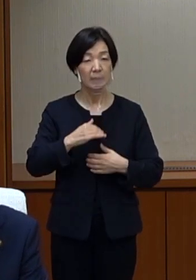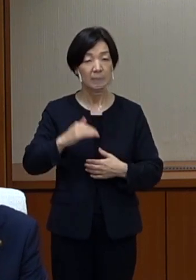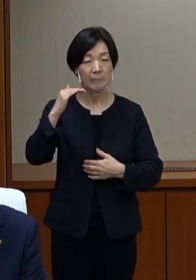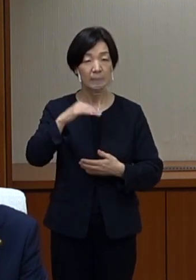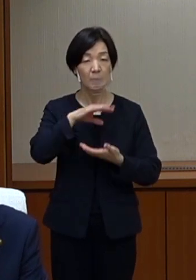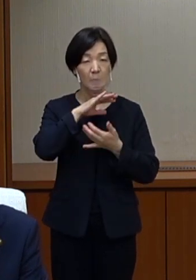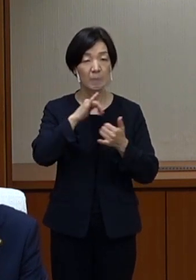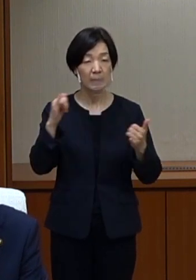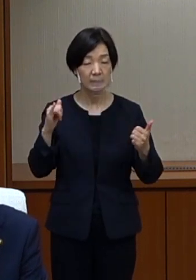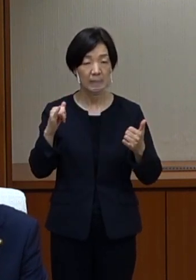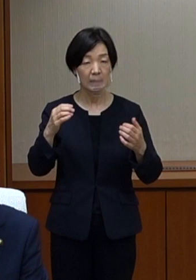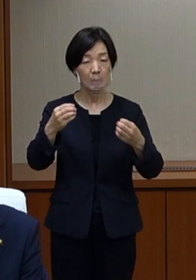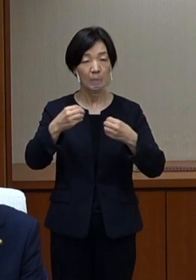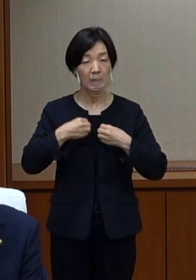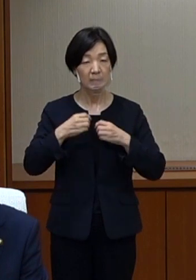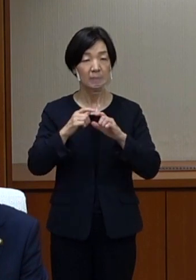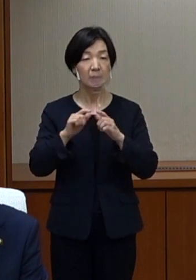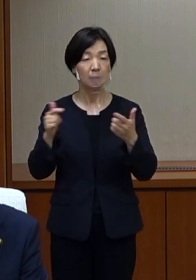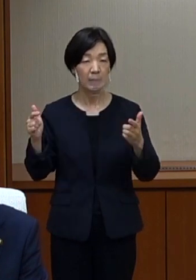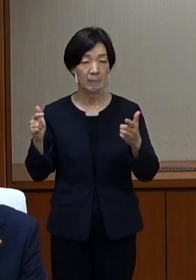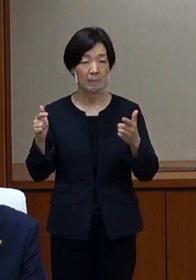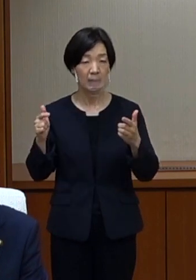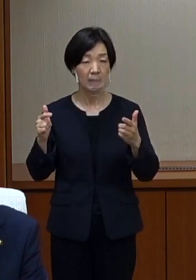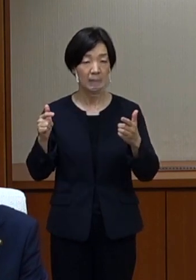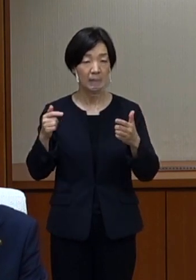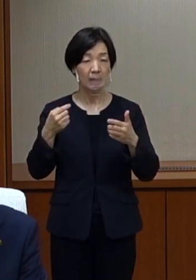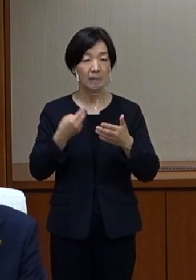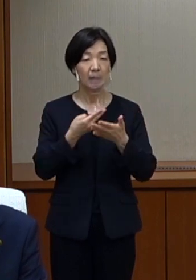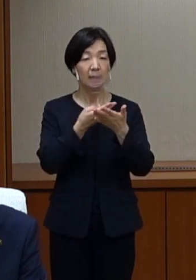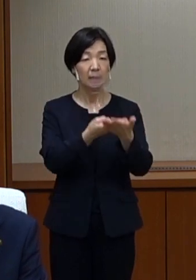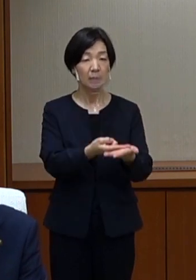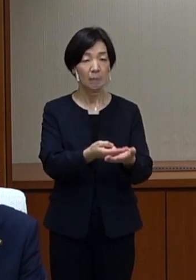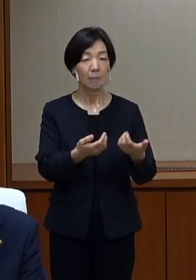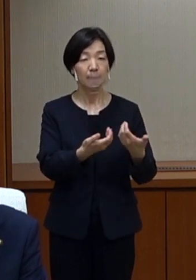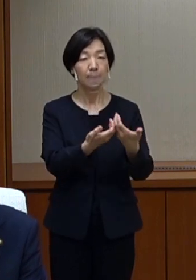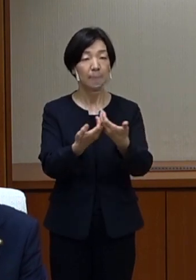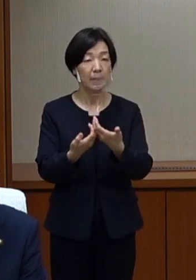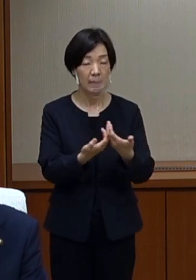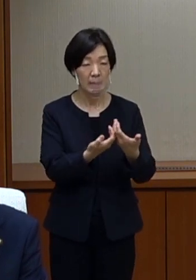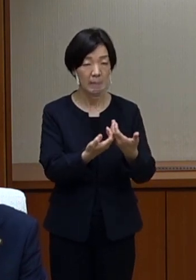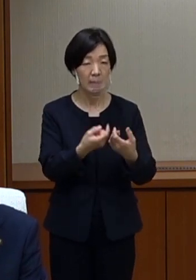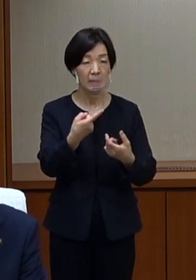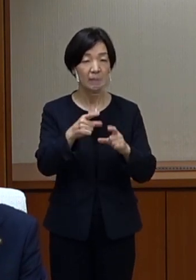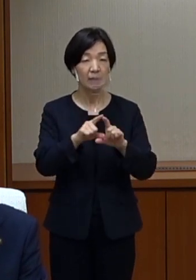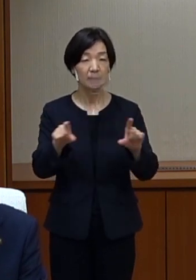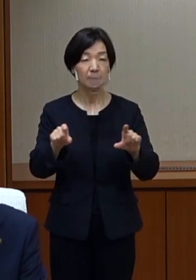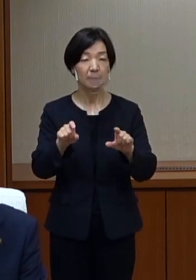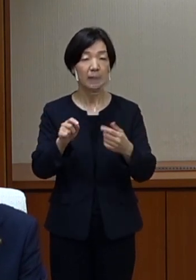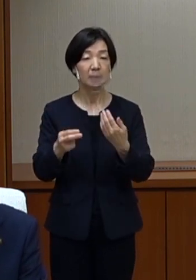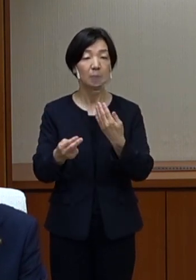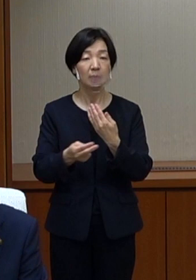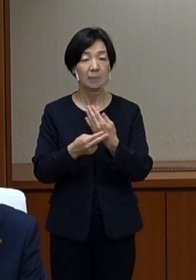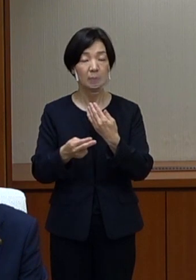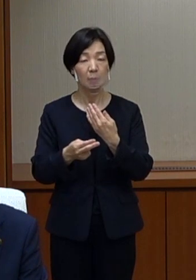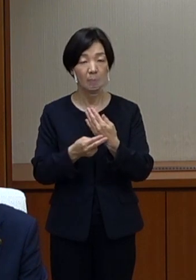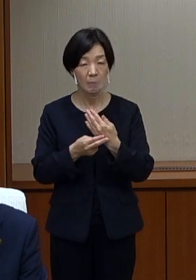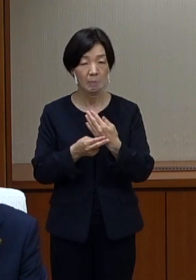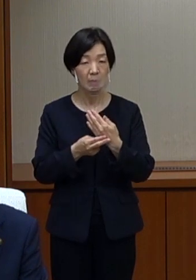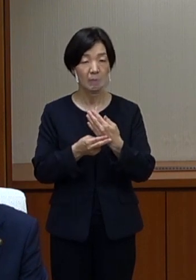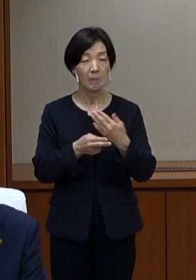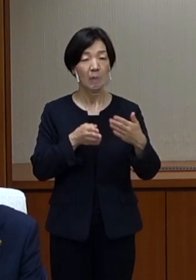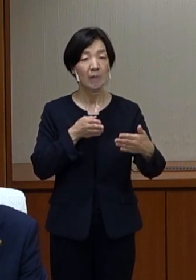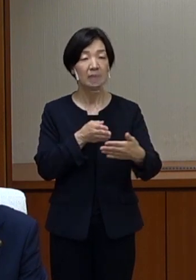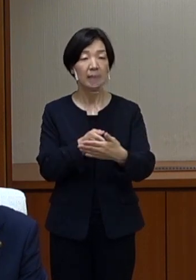増え、病床の逼迫とともに一般医療についても制限が懸念される